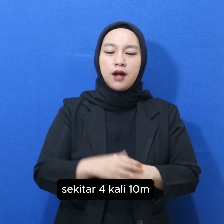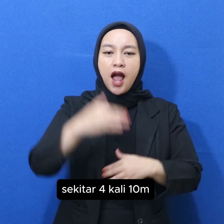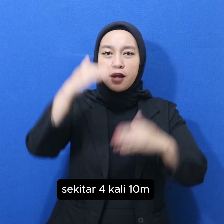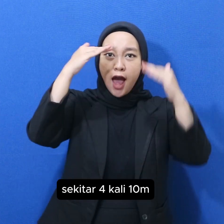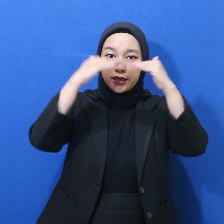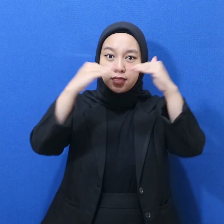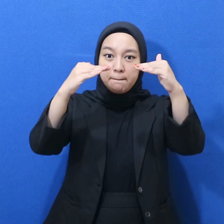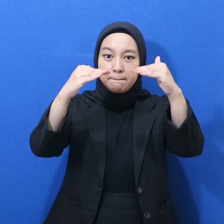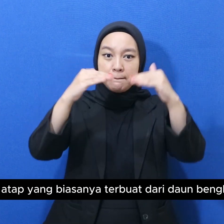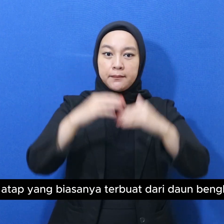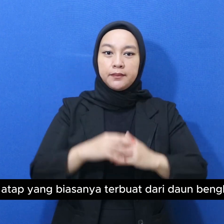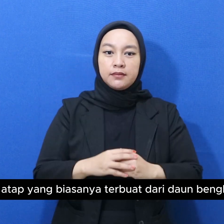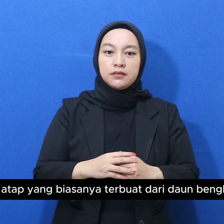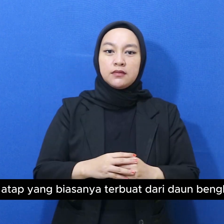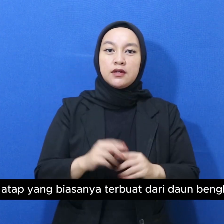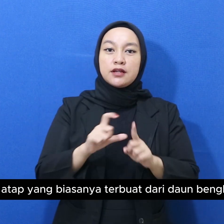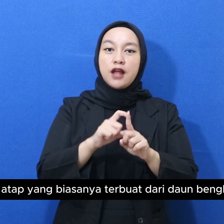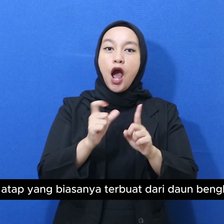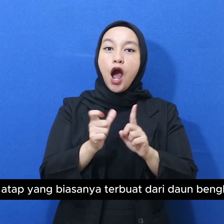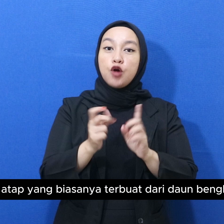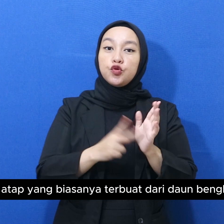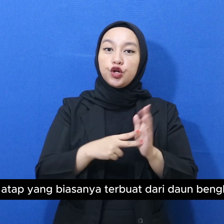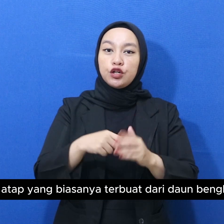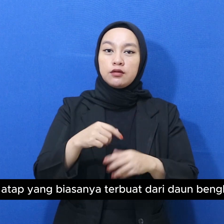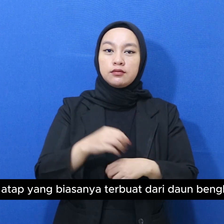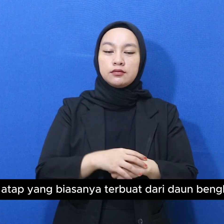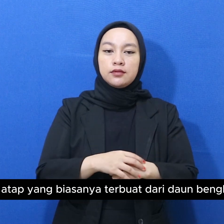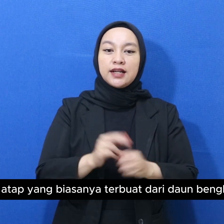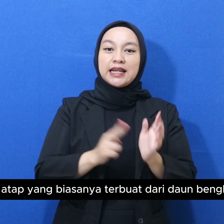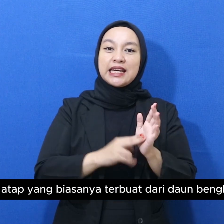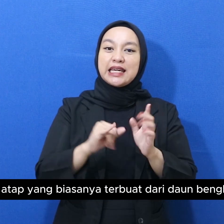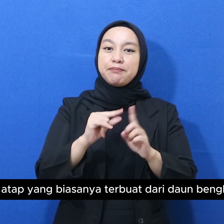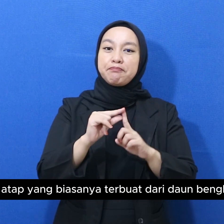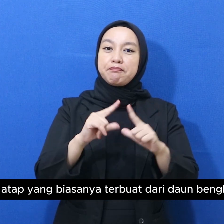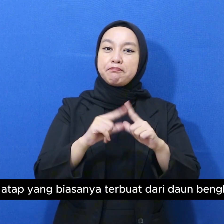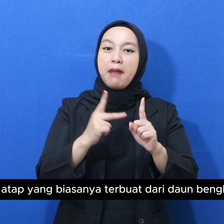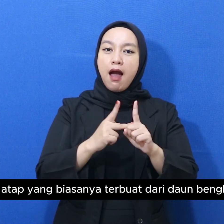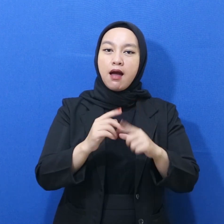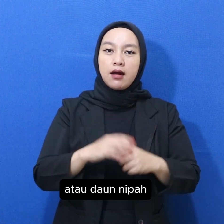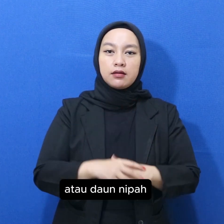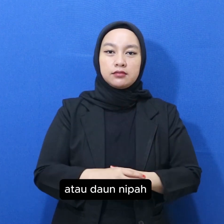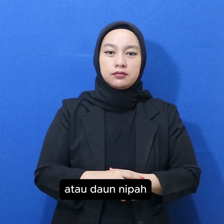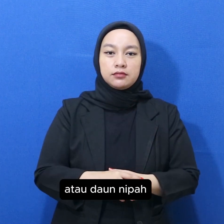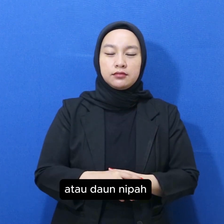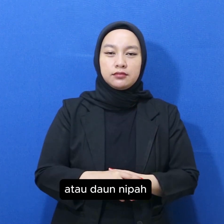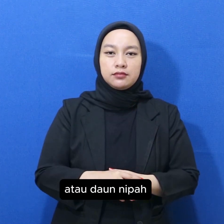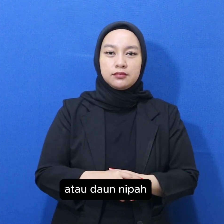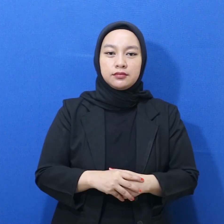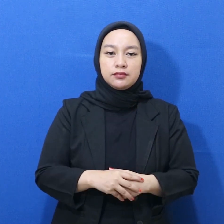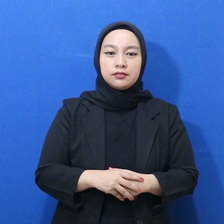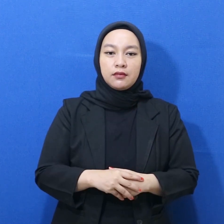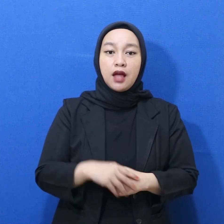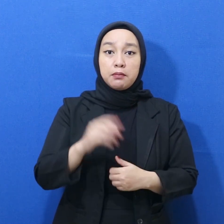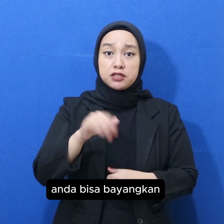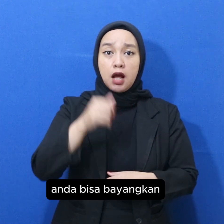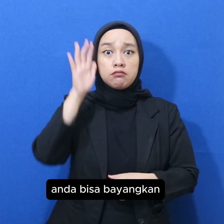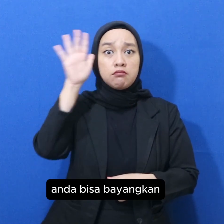ada atap yang biasanya terbuat dari daun bengkuang atau daun nipah. Anda bisa